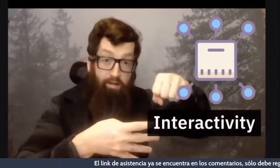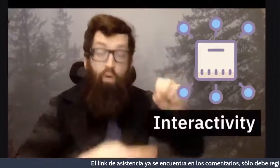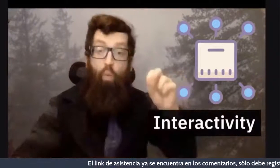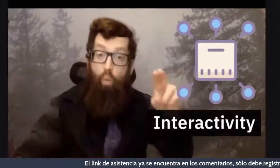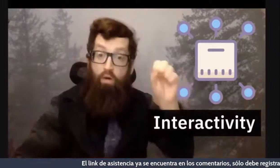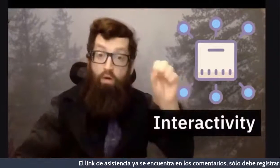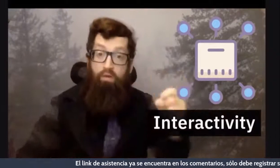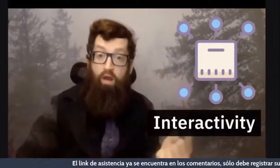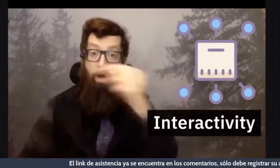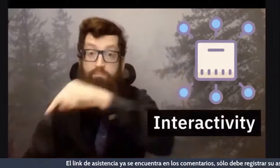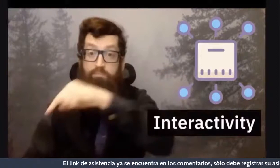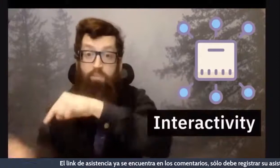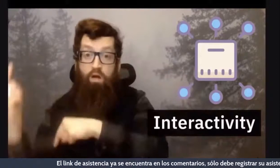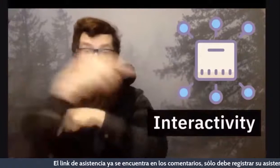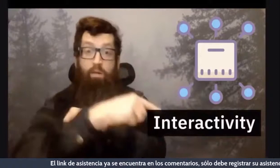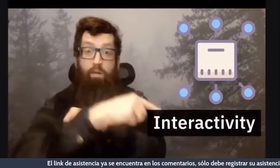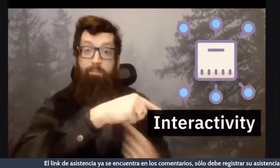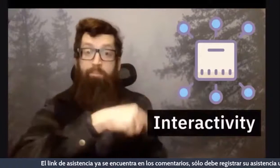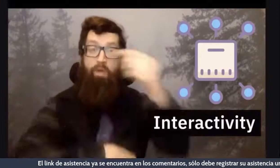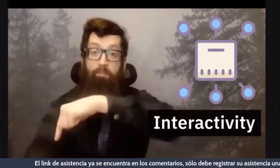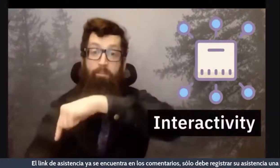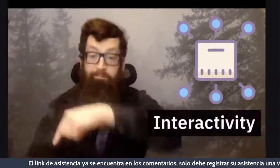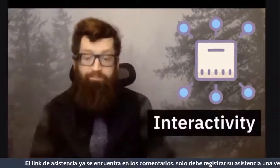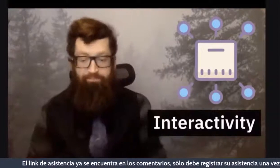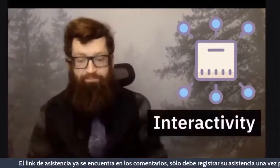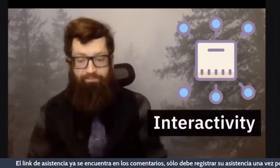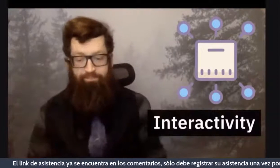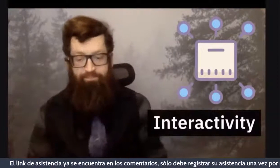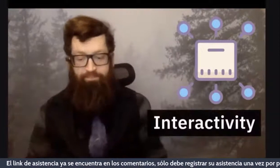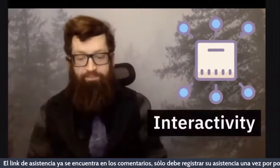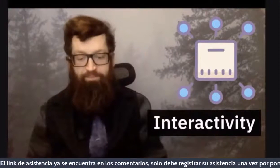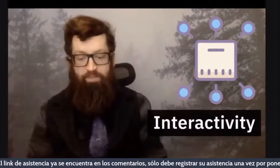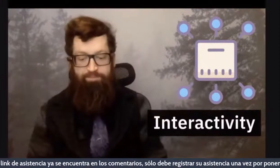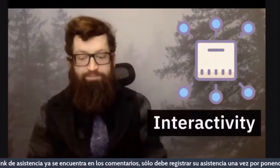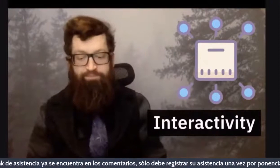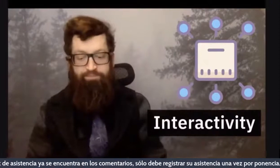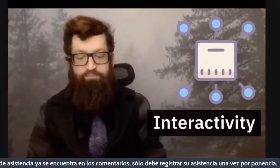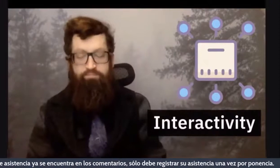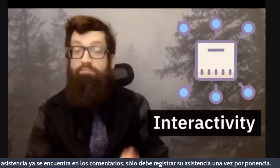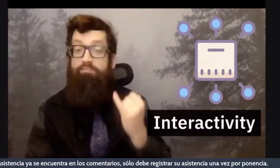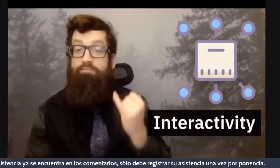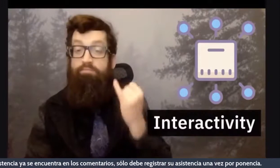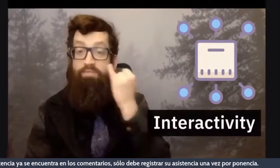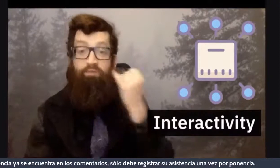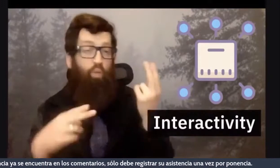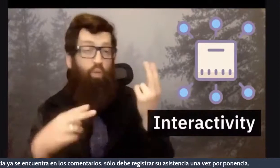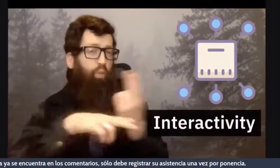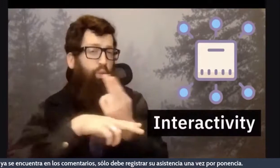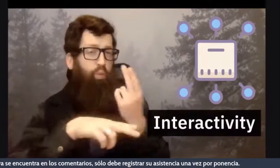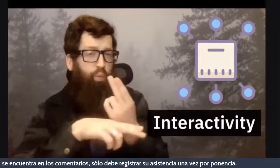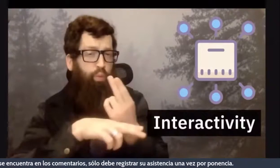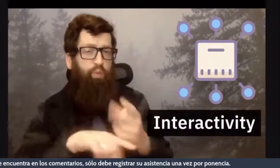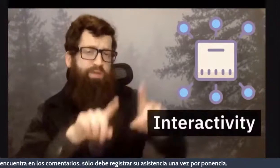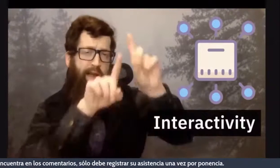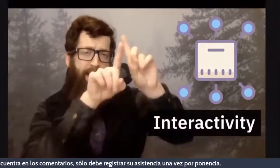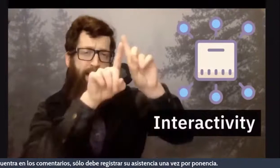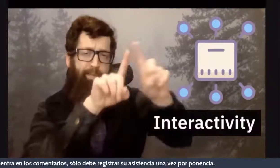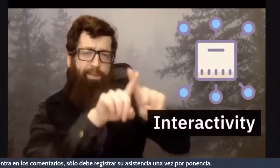opciones de modalidad, si usaras varios videos o libros o dentro del libro,